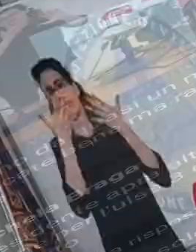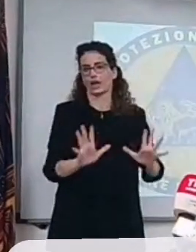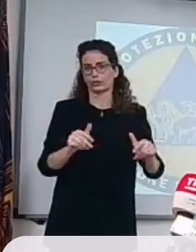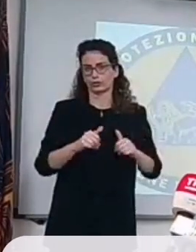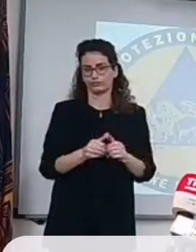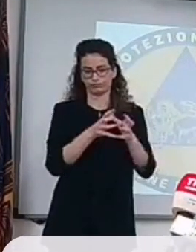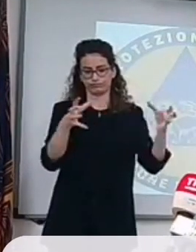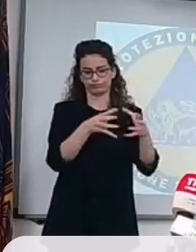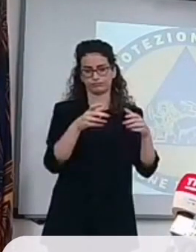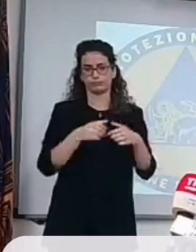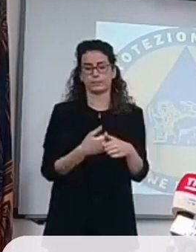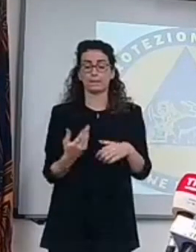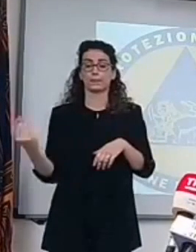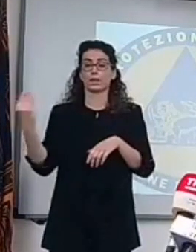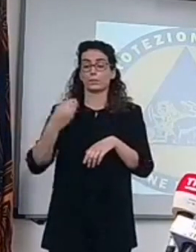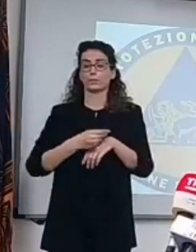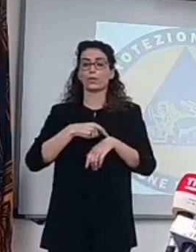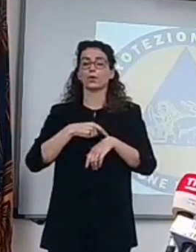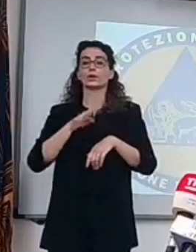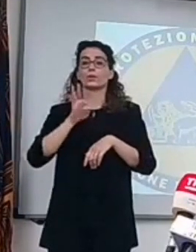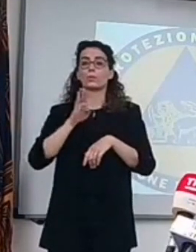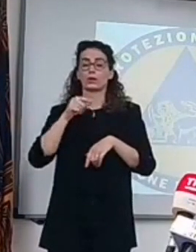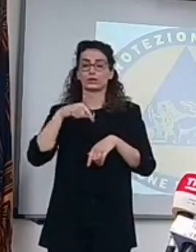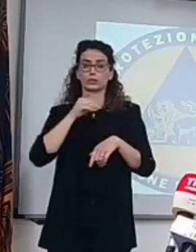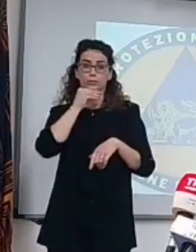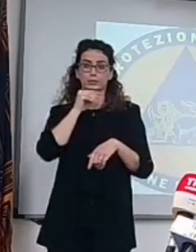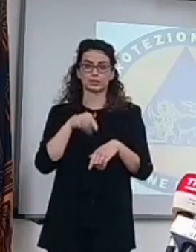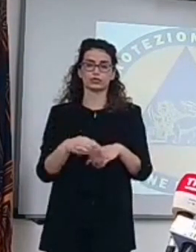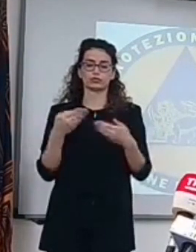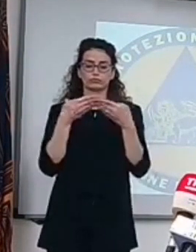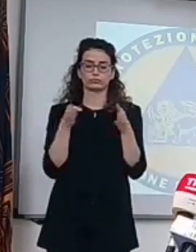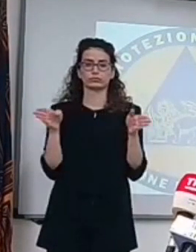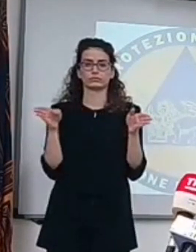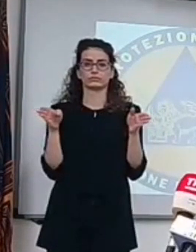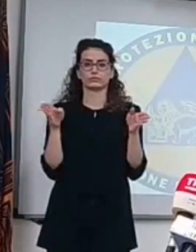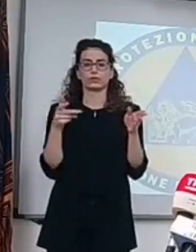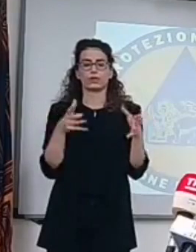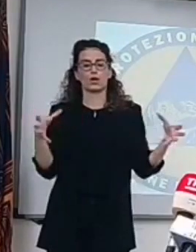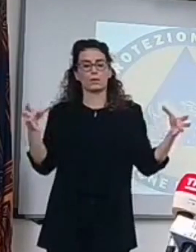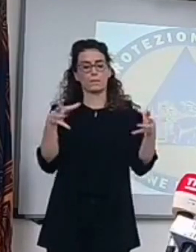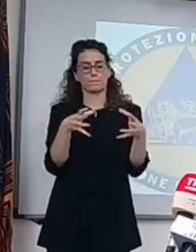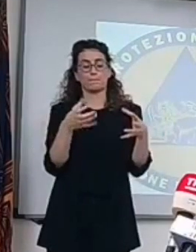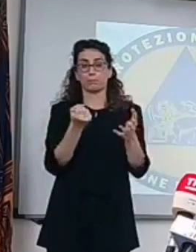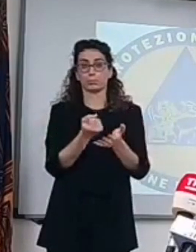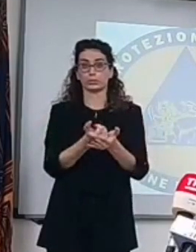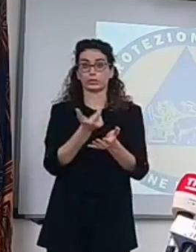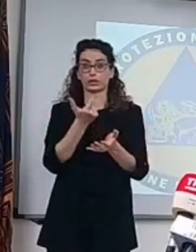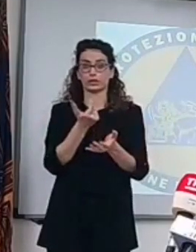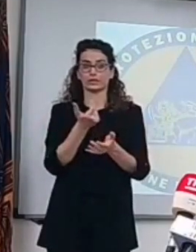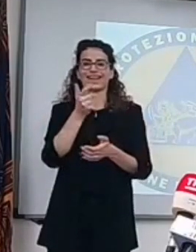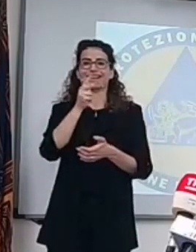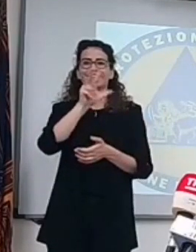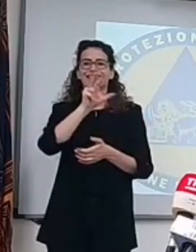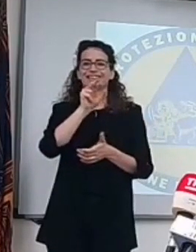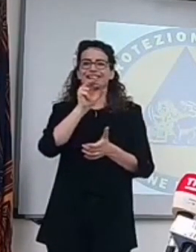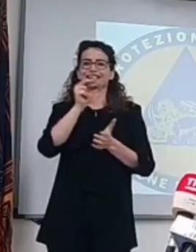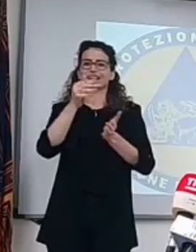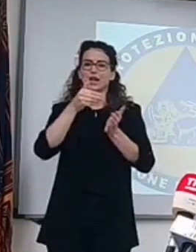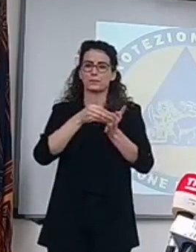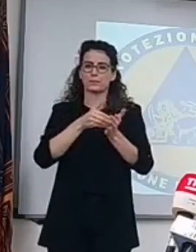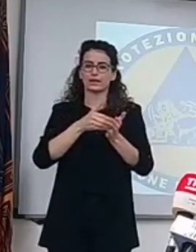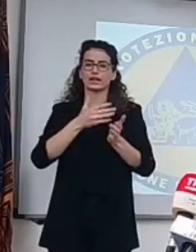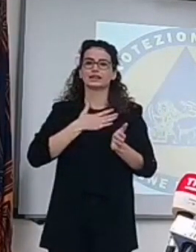in più alle 16 di oggi e proviamo anche a un target importante sono 30mila con